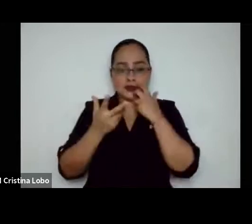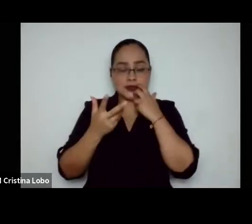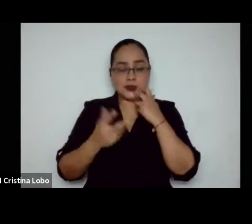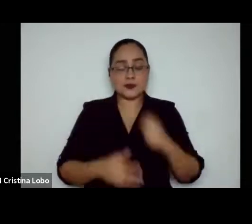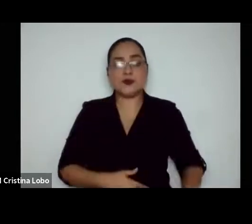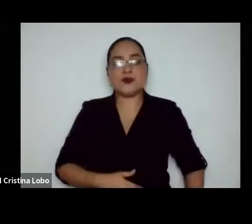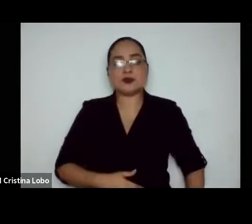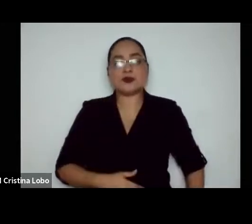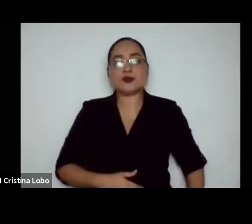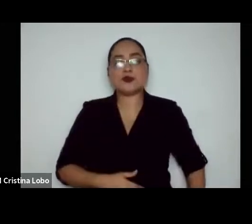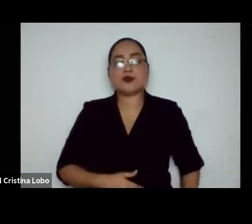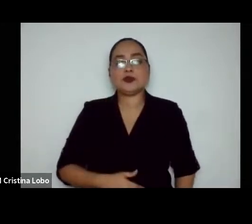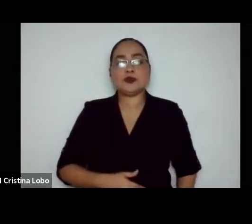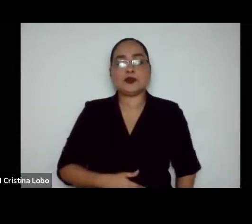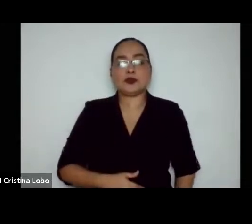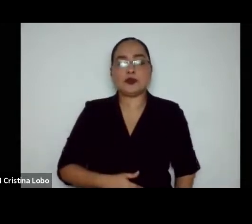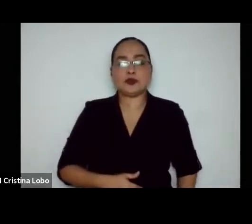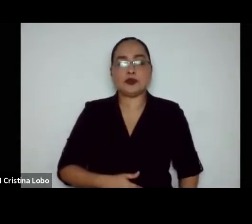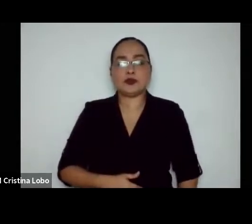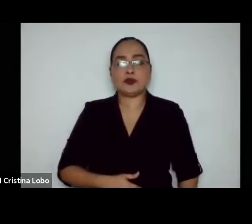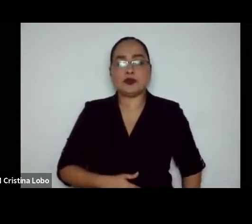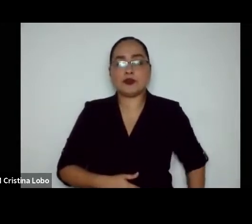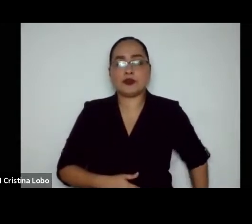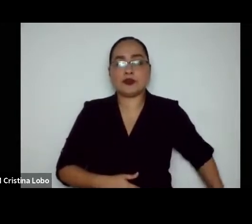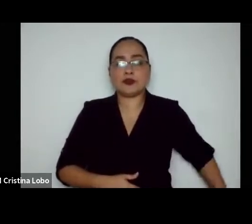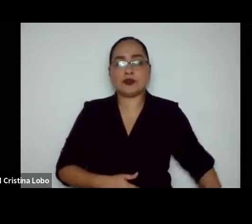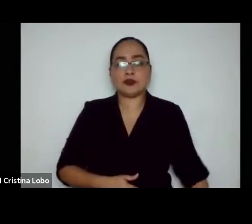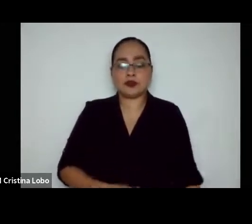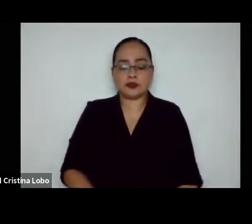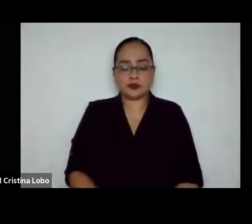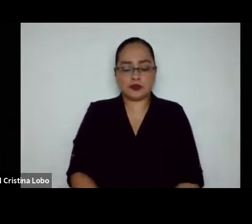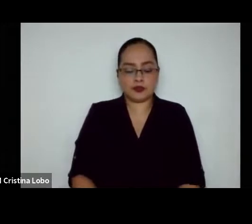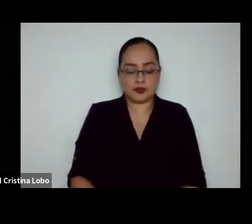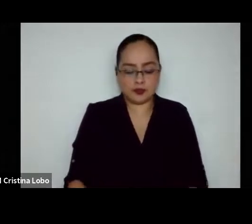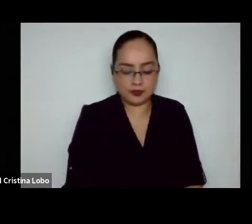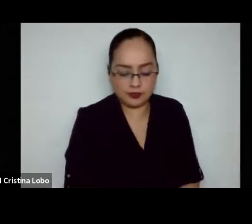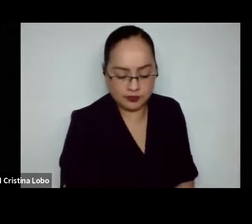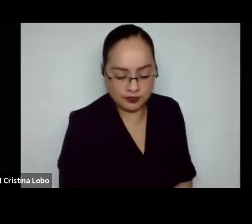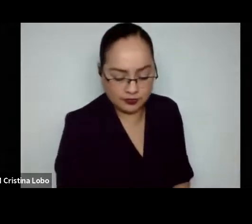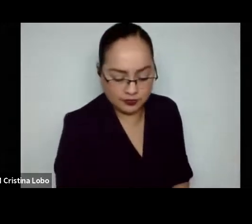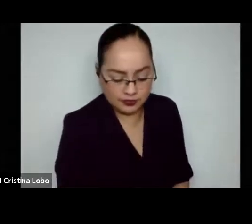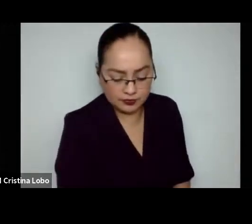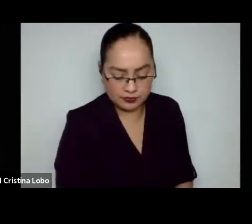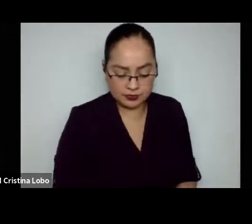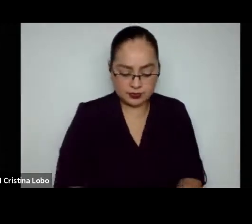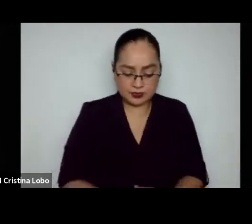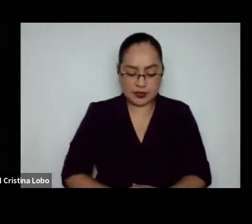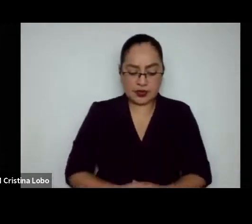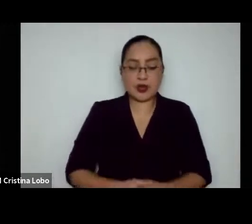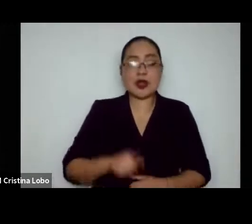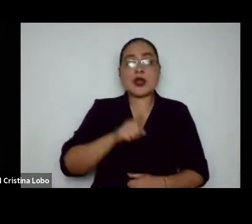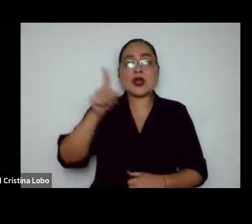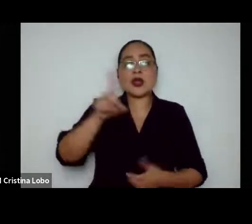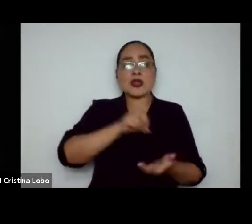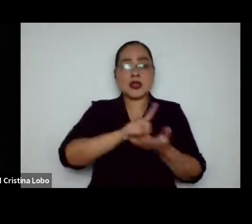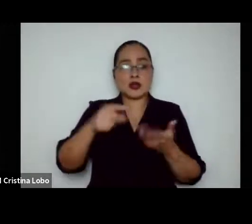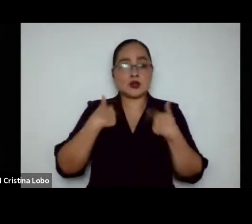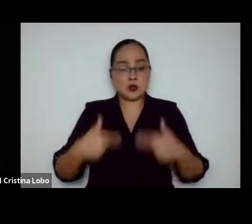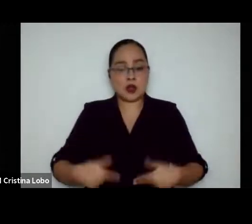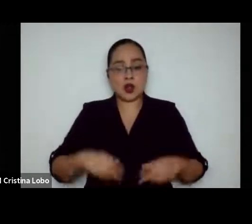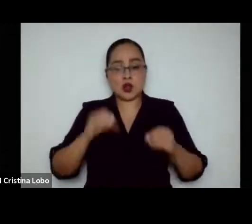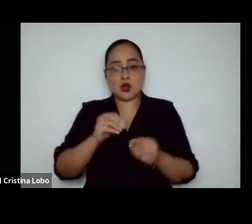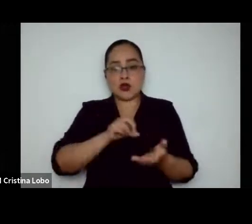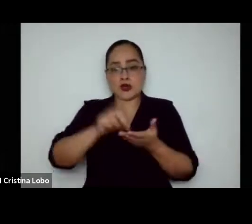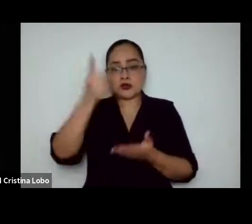Si nuestra Constitución prevé el derecho a la igualdad, prevé el derecho, los derechos de libertades, prevé